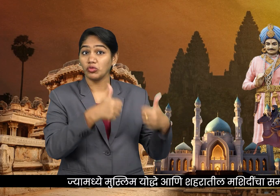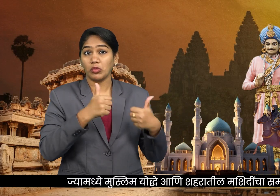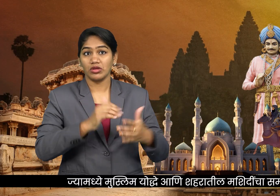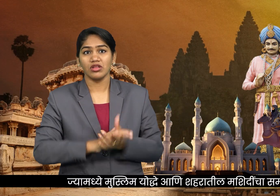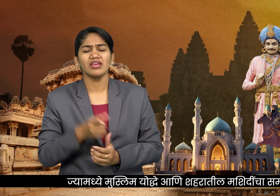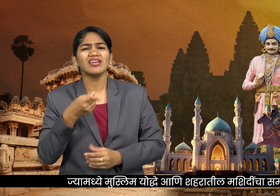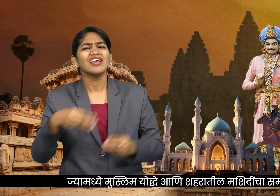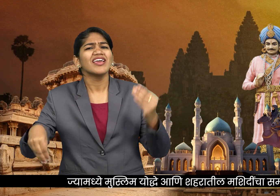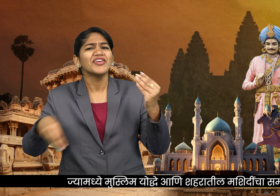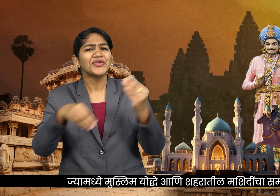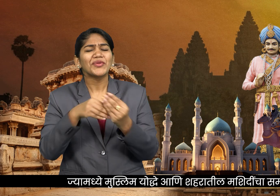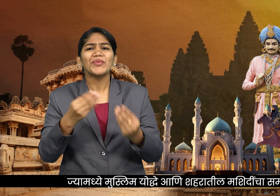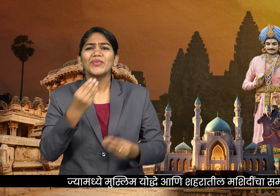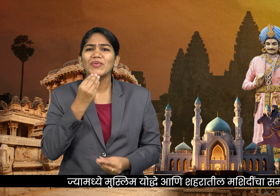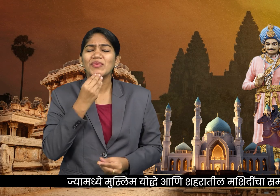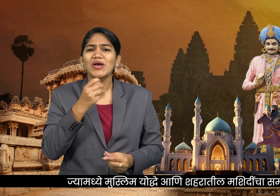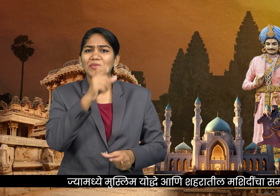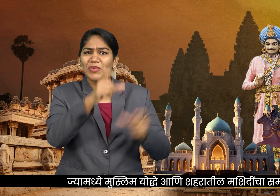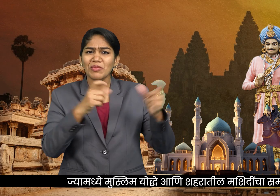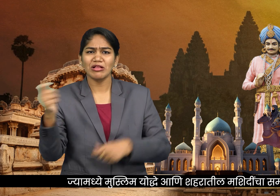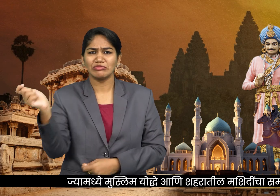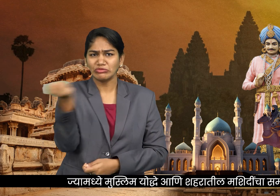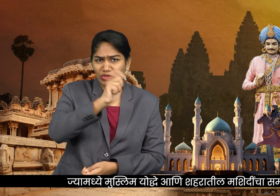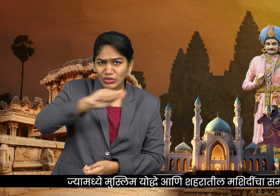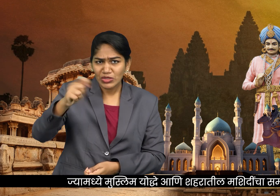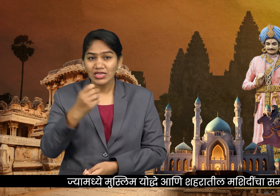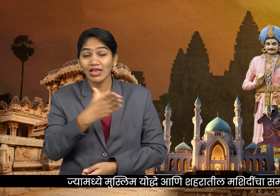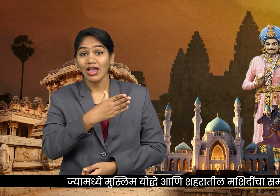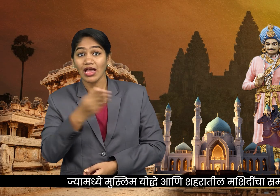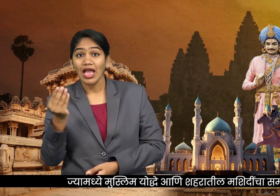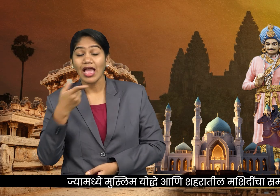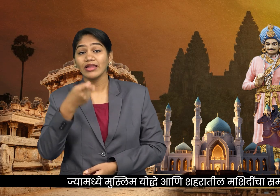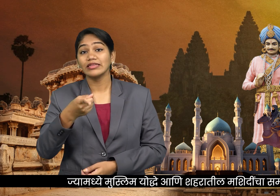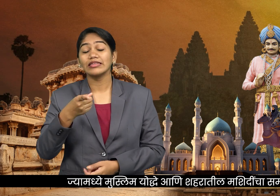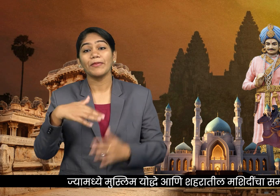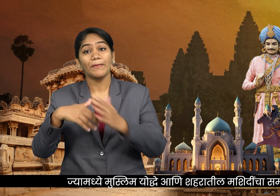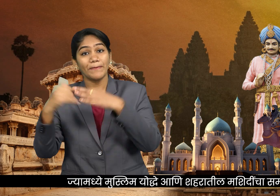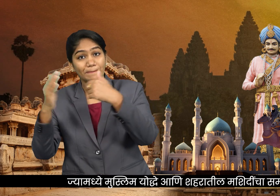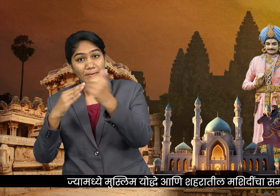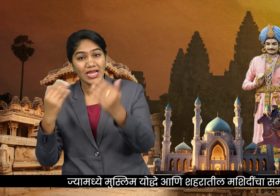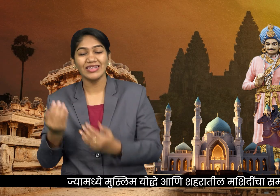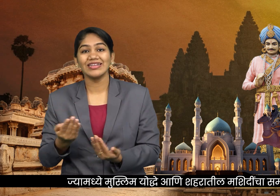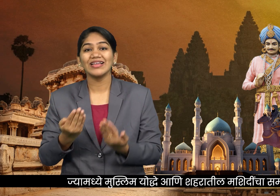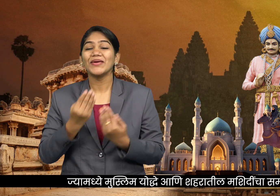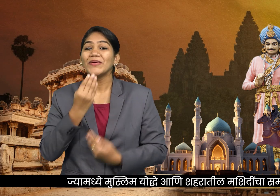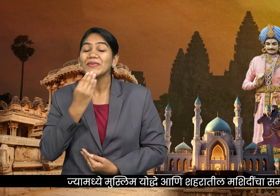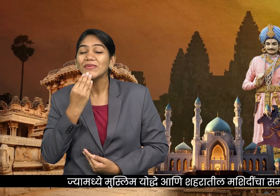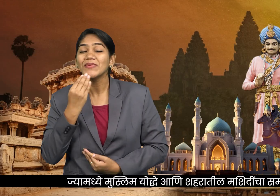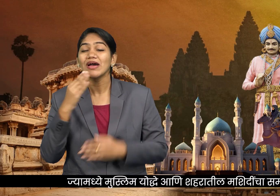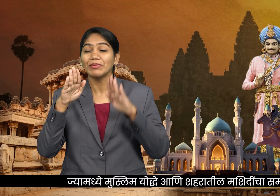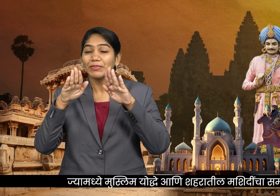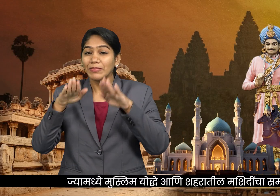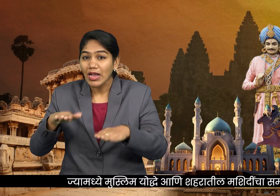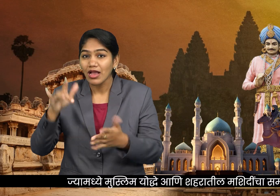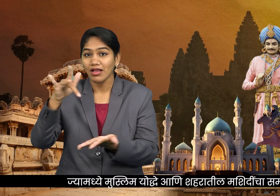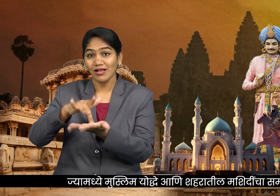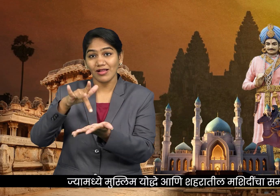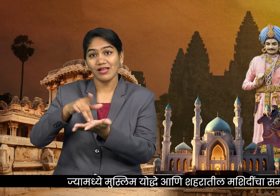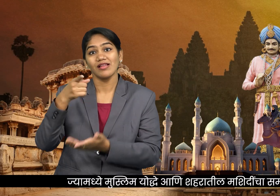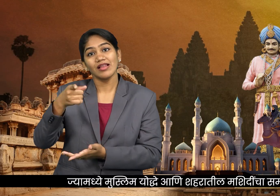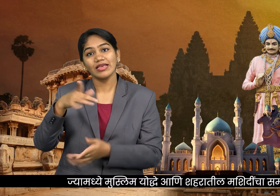ज्यामध्ये मुस्लिम योद्धे आणि शहरातील मशिदींचा समावेश होता.